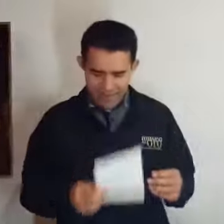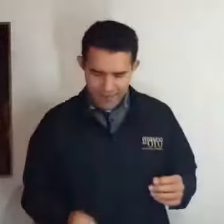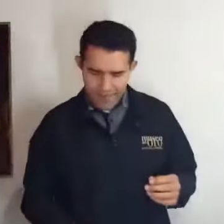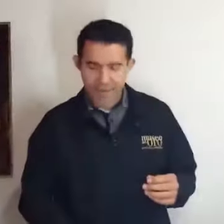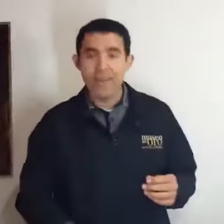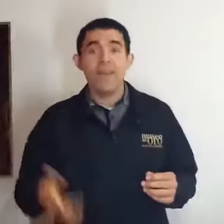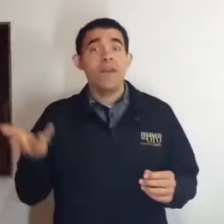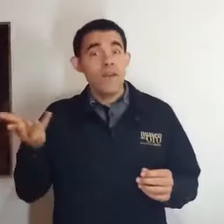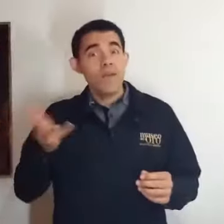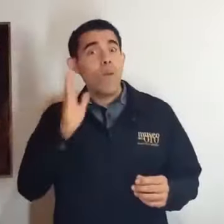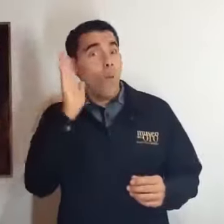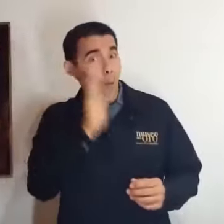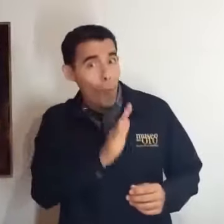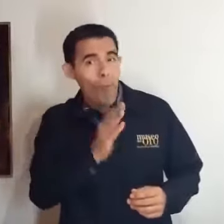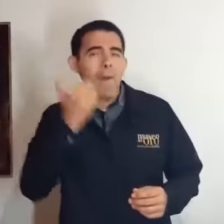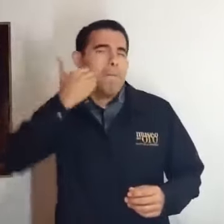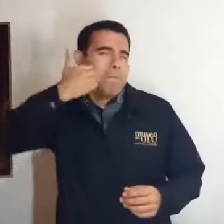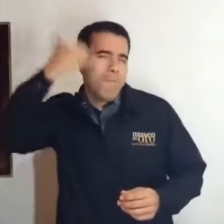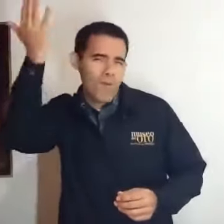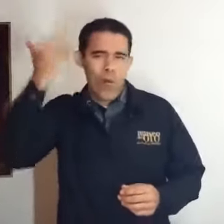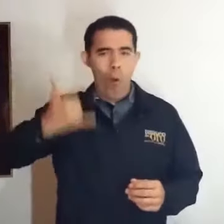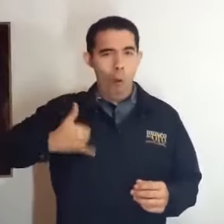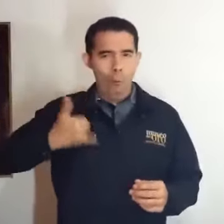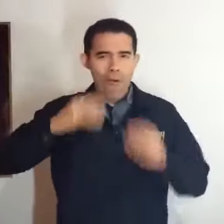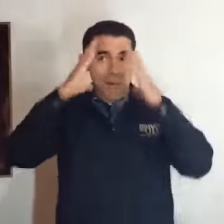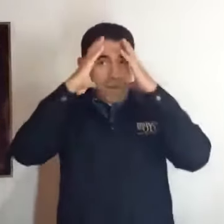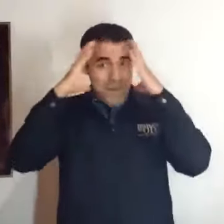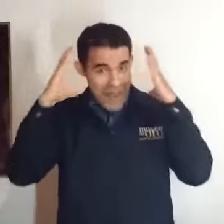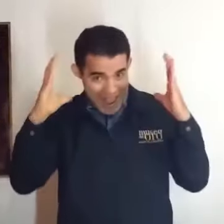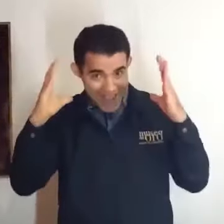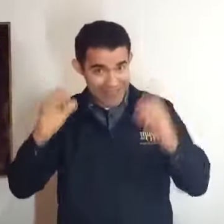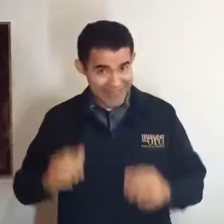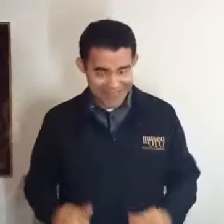Para los más grandes, usaremos solamente la mitad.